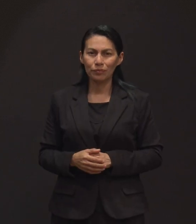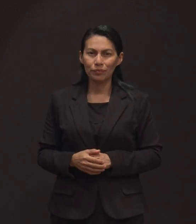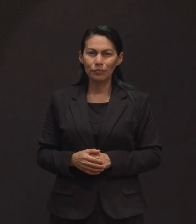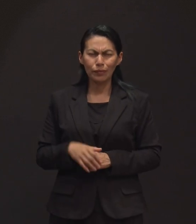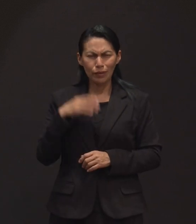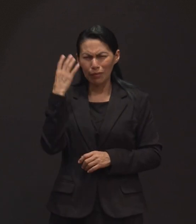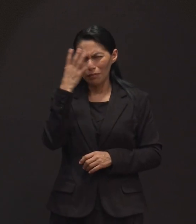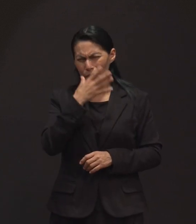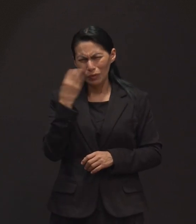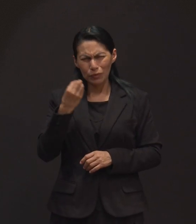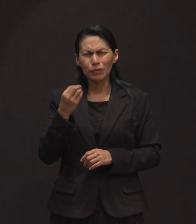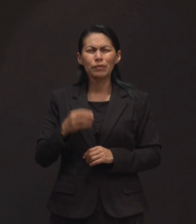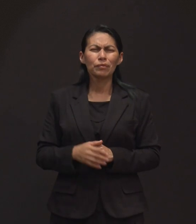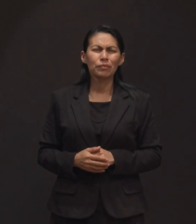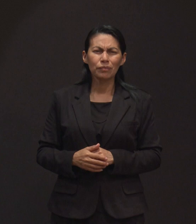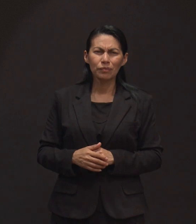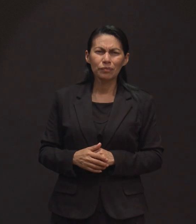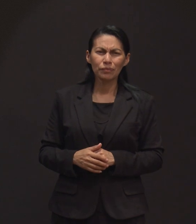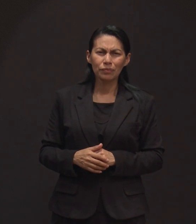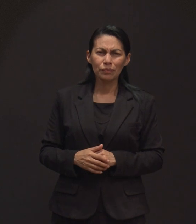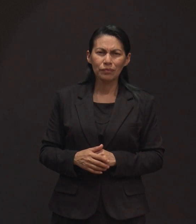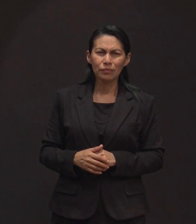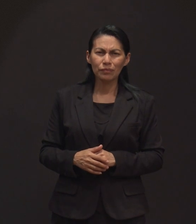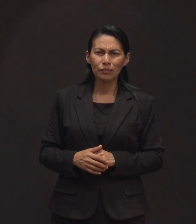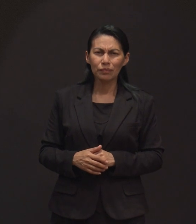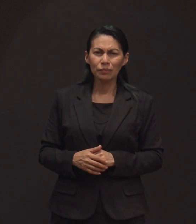de la Oración. Sí. Maravilloso.